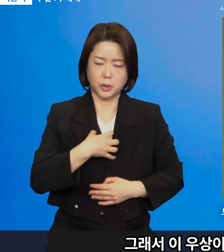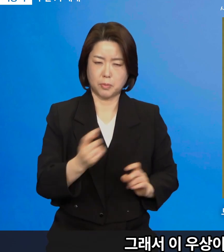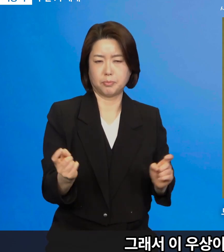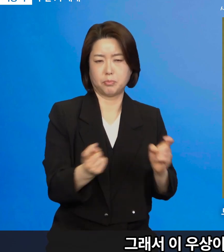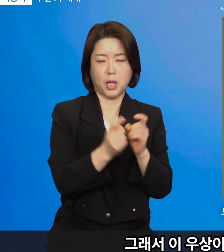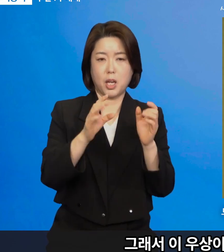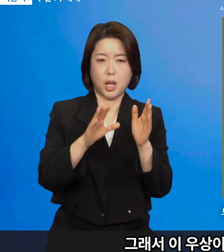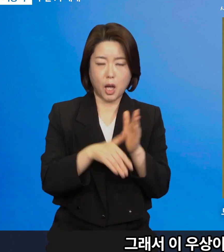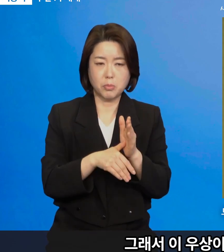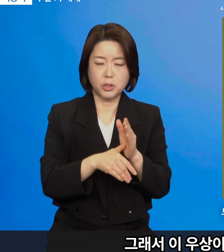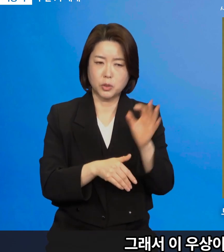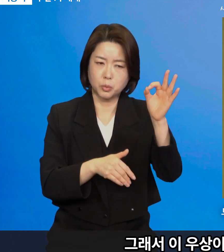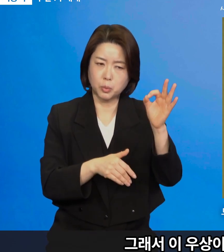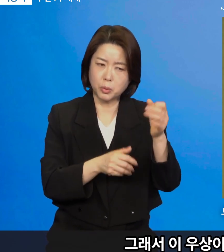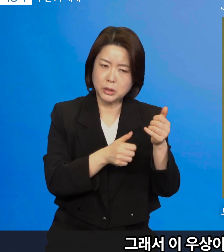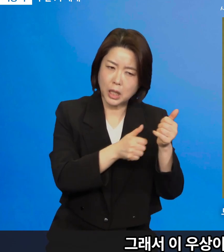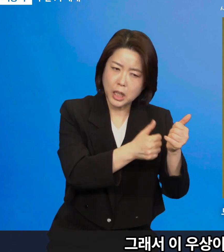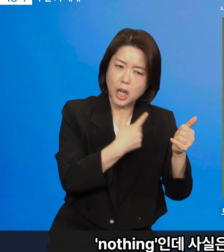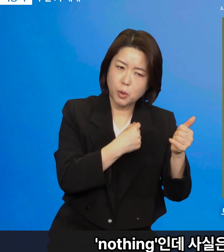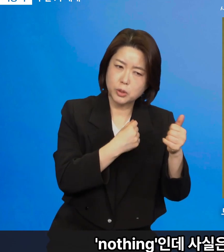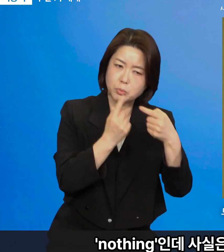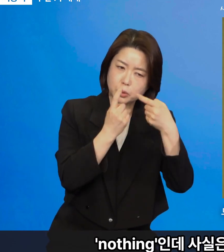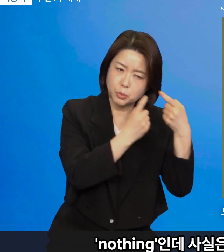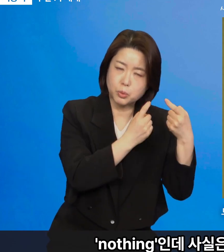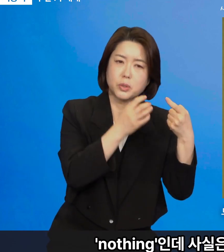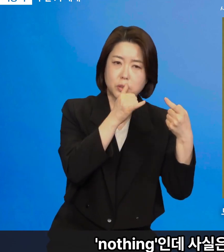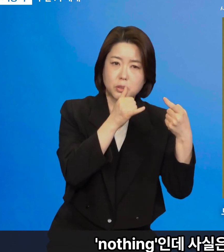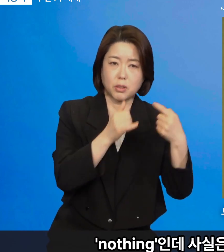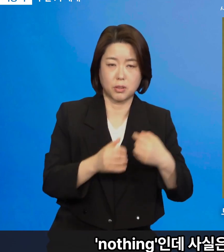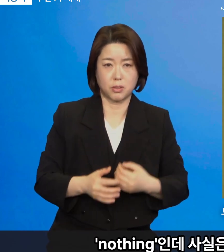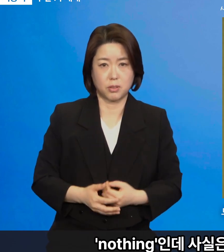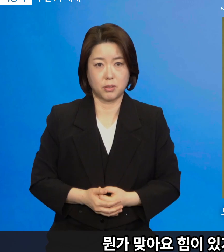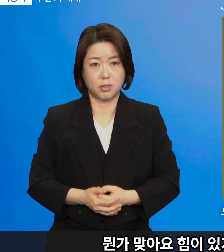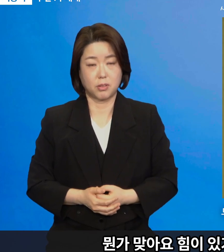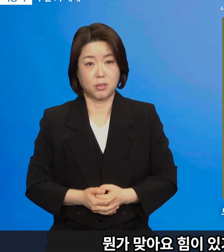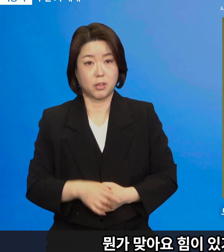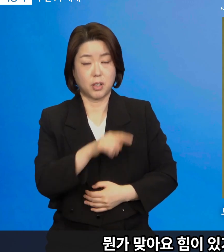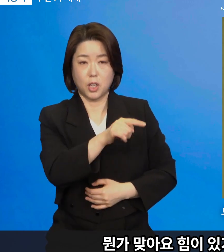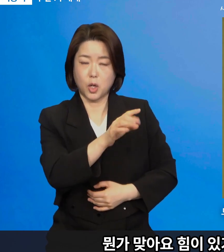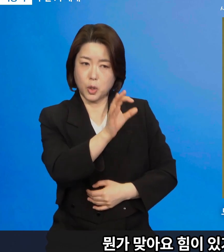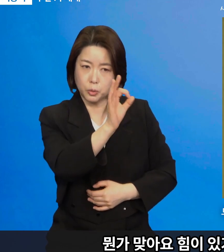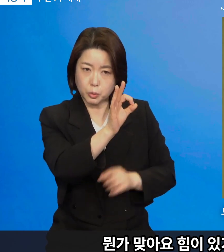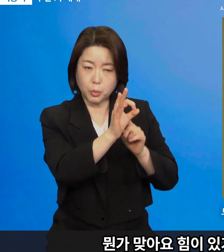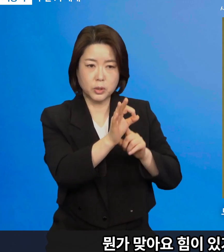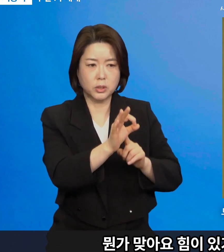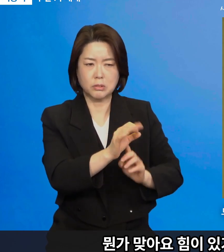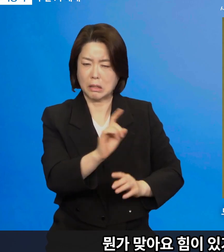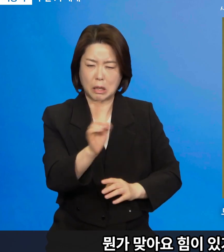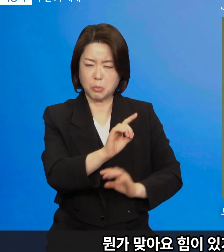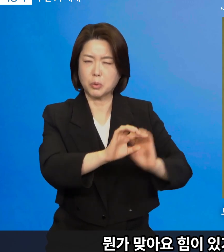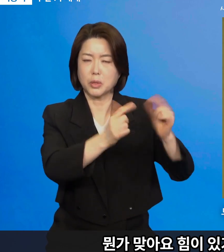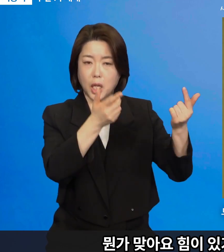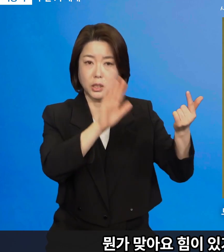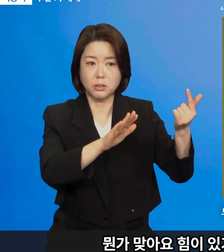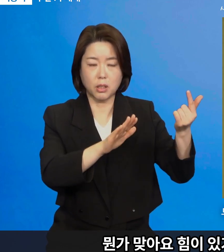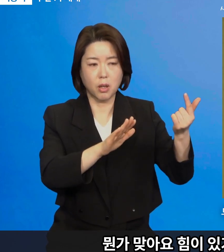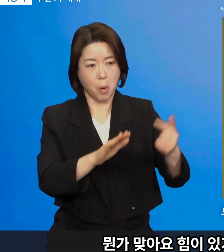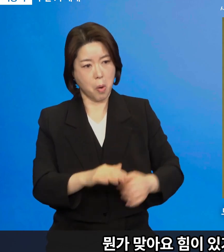돼요. 그래서 이 우상이라고 하는 것은요, nothing인데 사실은 something입니다. 뭔가 맞아요. 힘이 있기 때문에 그렇습니다.